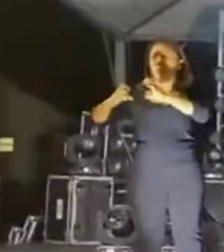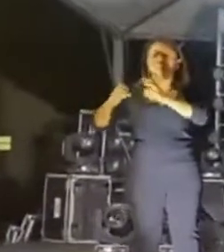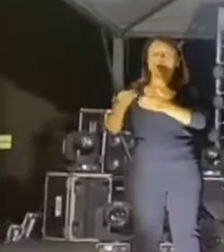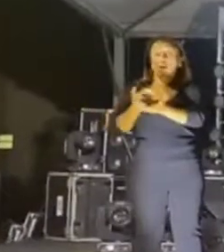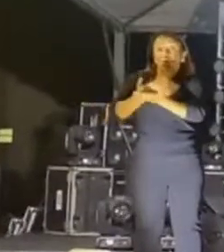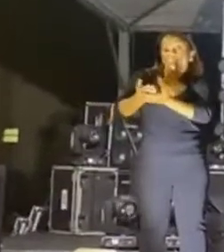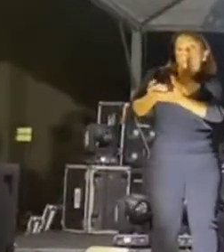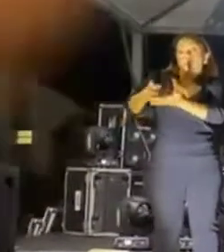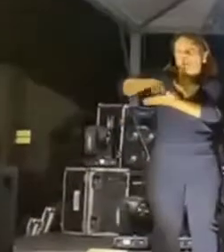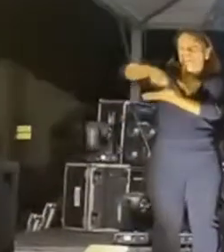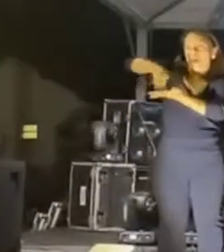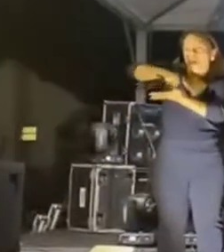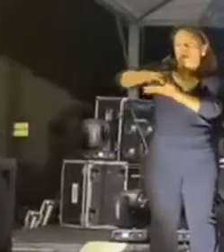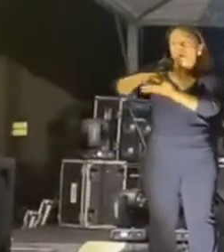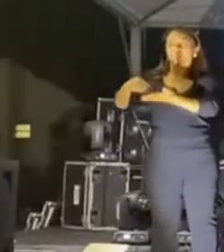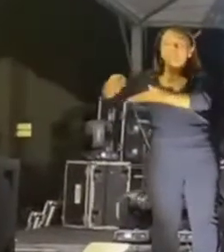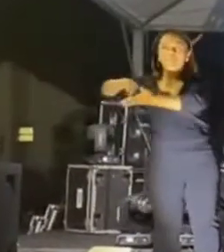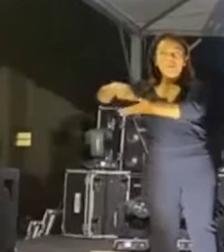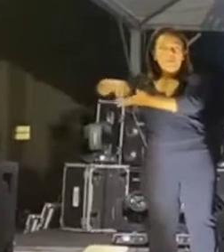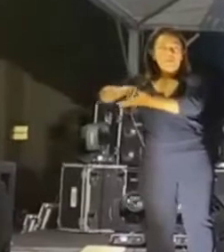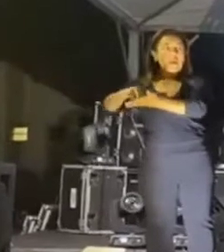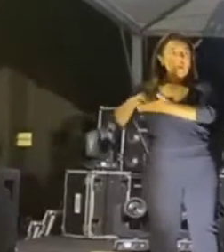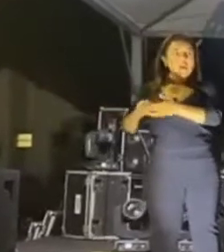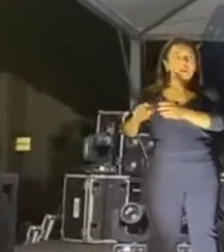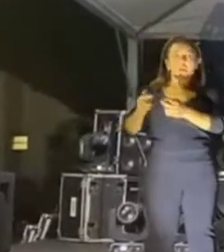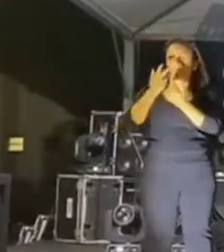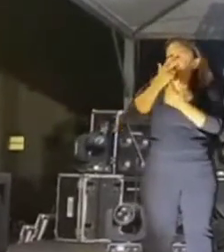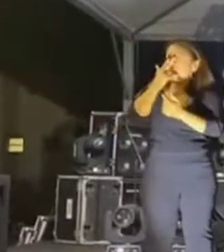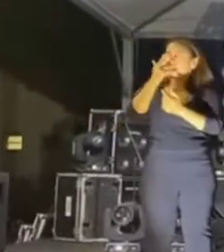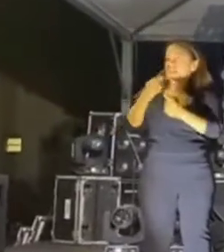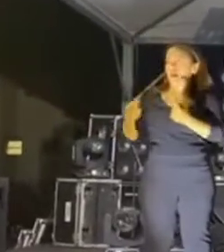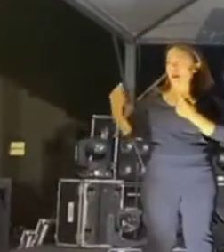dança criando movimentos como se fosse ataque de armas, facas, etc.